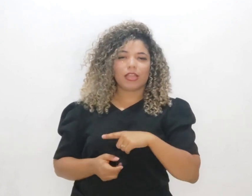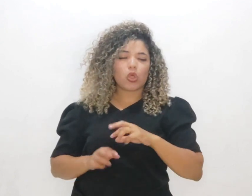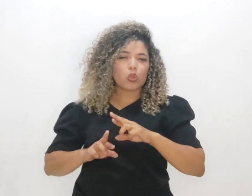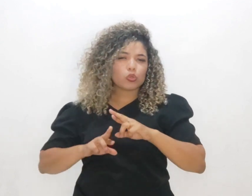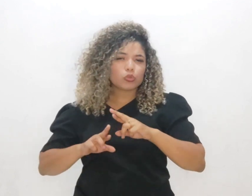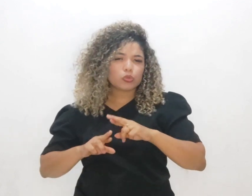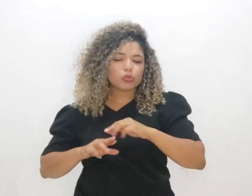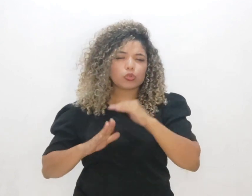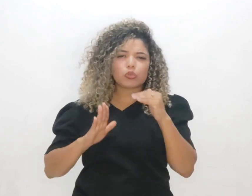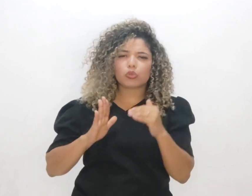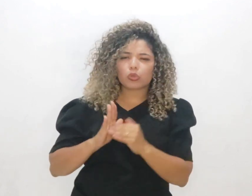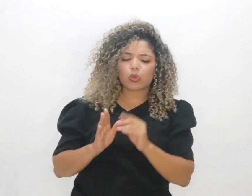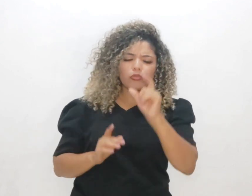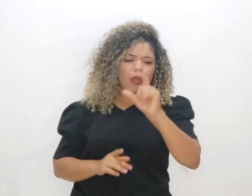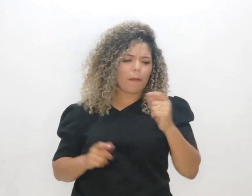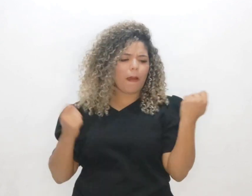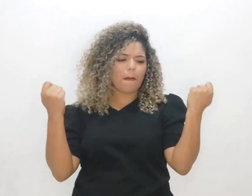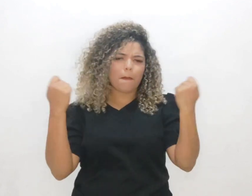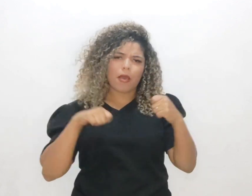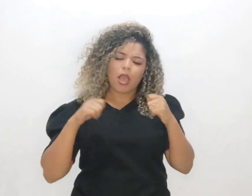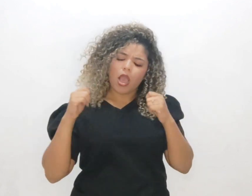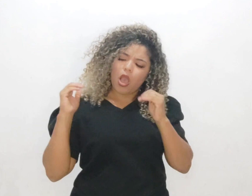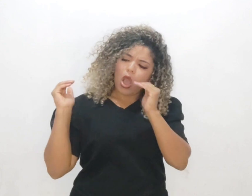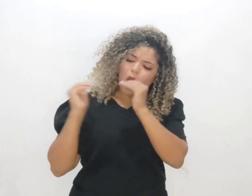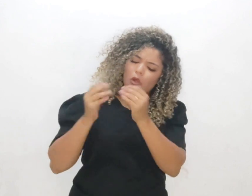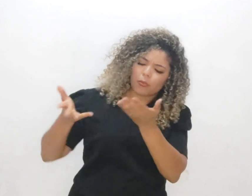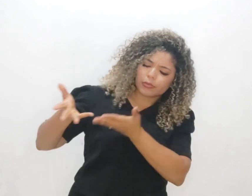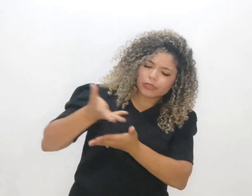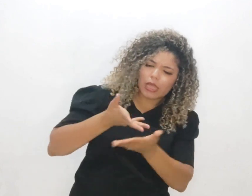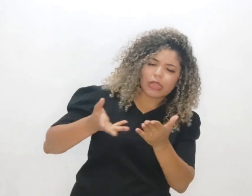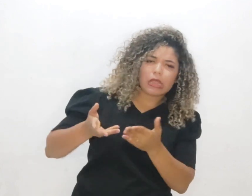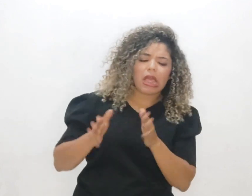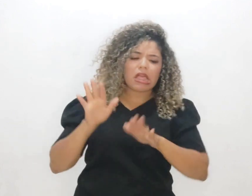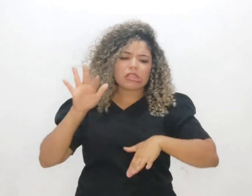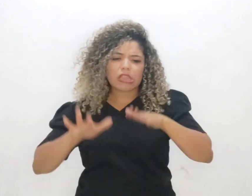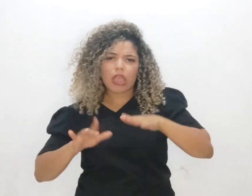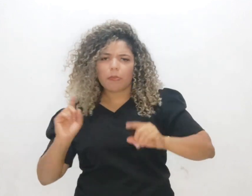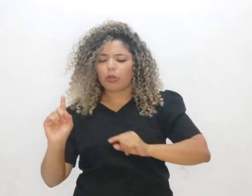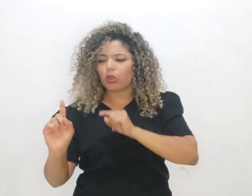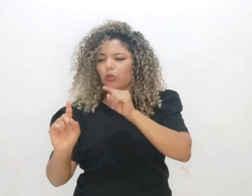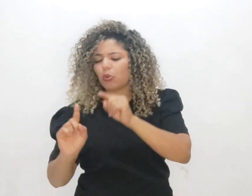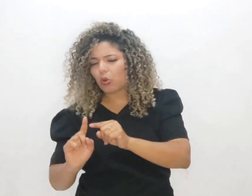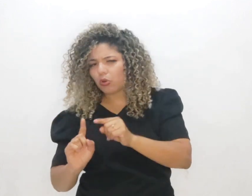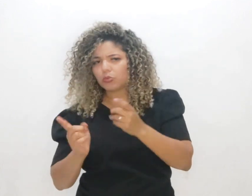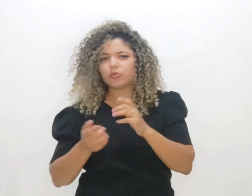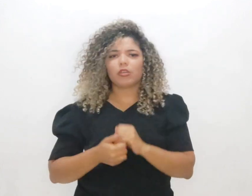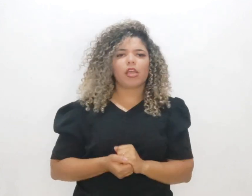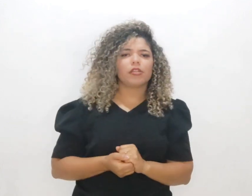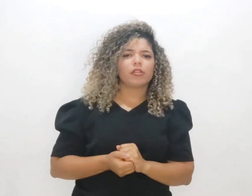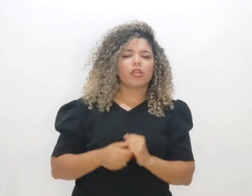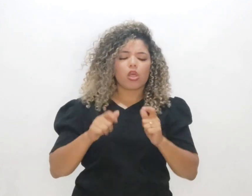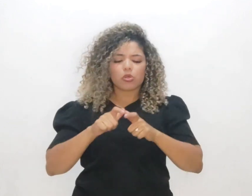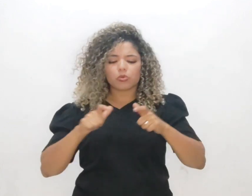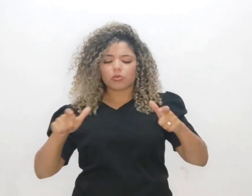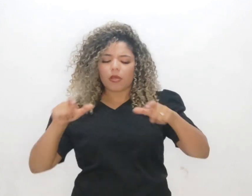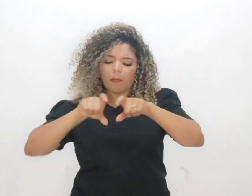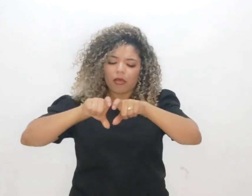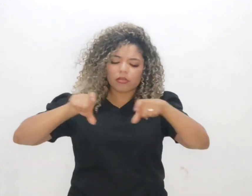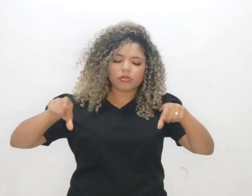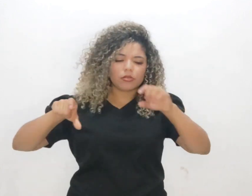engrenagens possíveis, a combinação entre elas vai depender da fixação, do tamanho do eixo, de qual motor